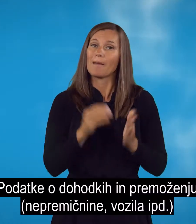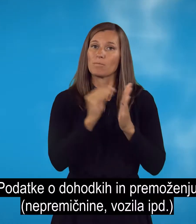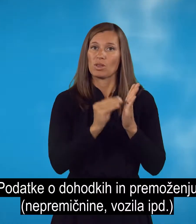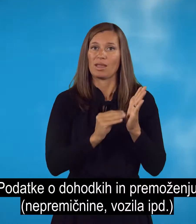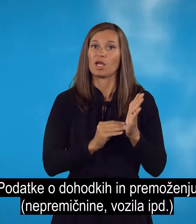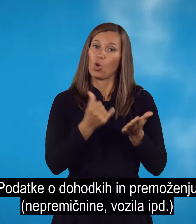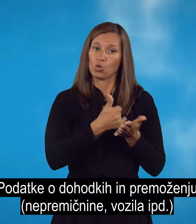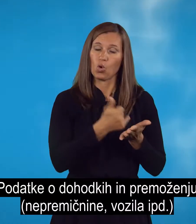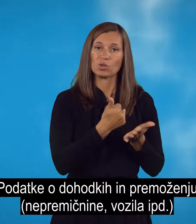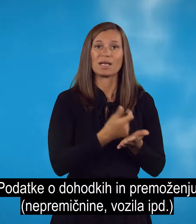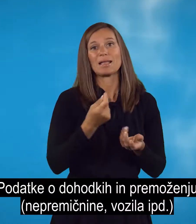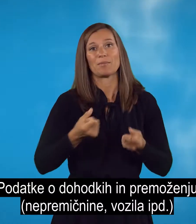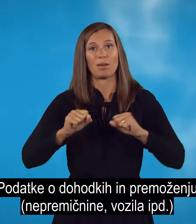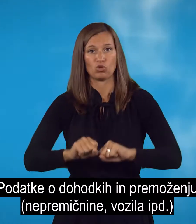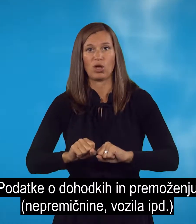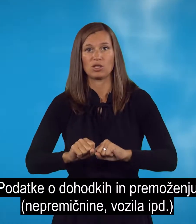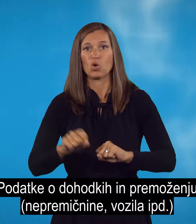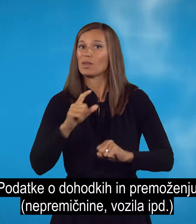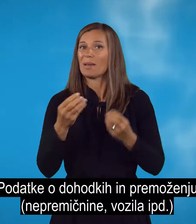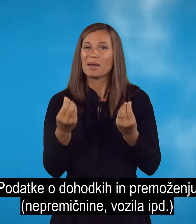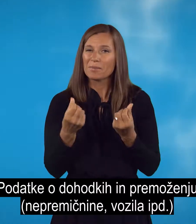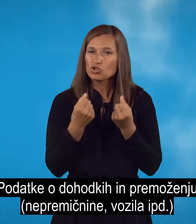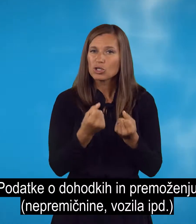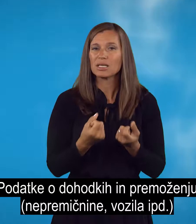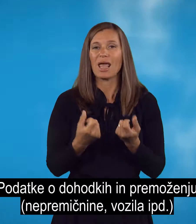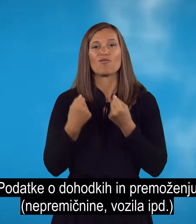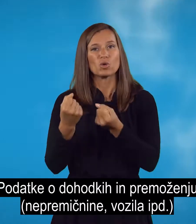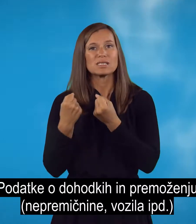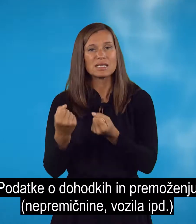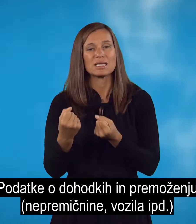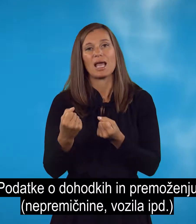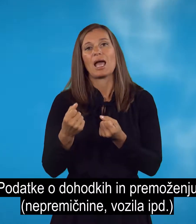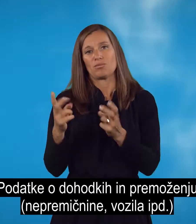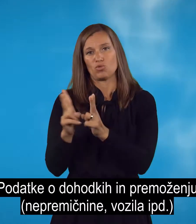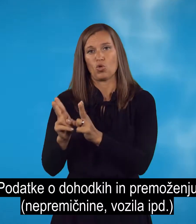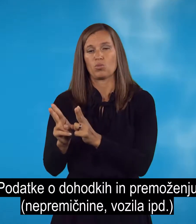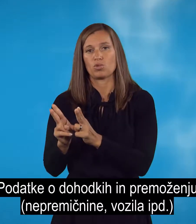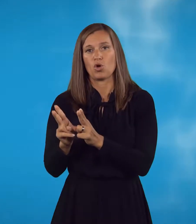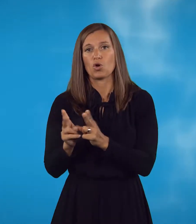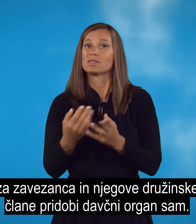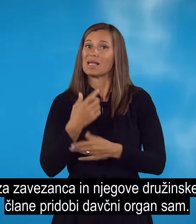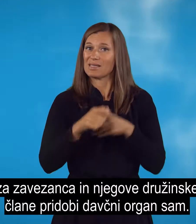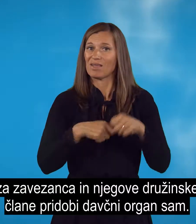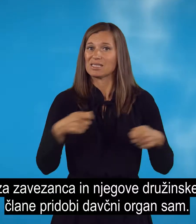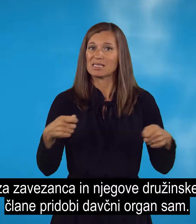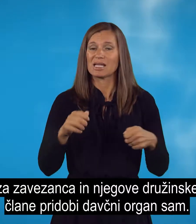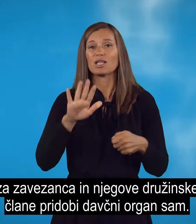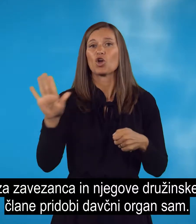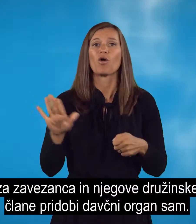Podatke o dohodkih in premoženju, nepremičnine, vozila in podobno, za zavezanca in njegove družinske